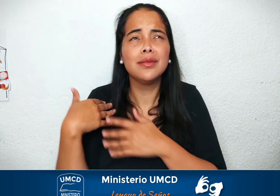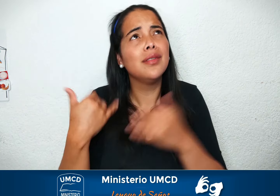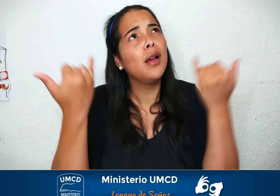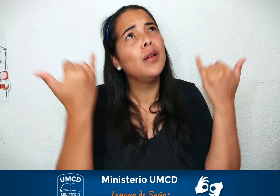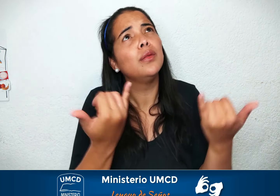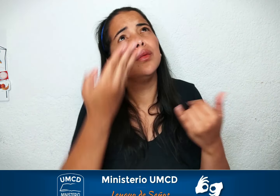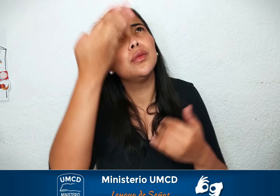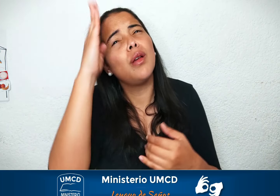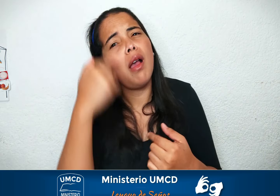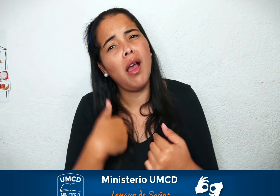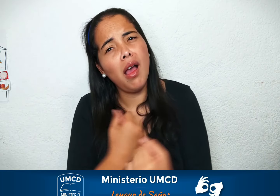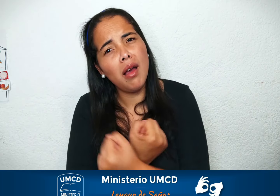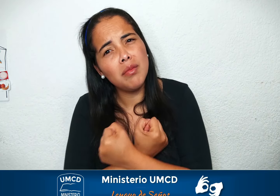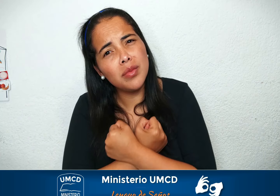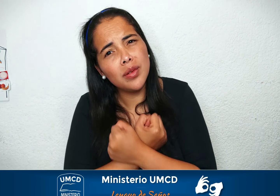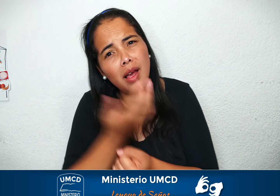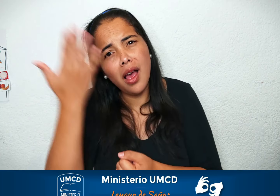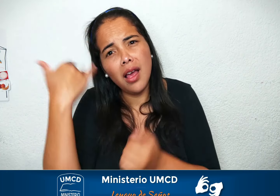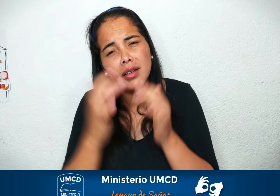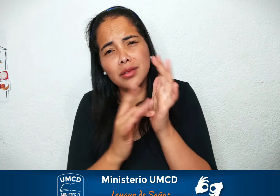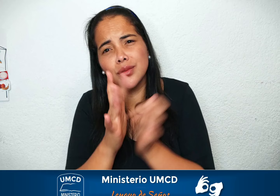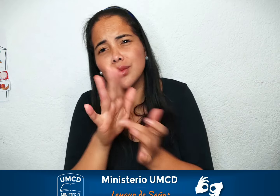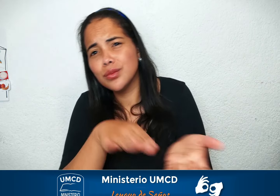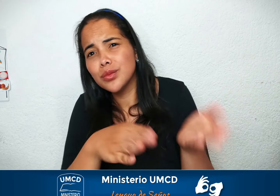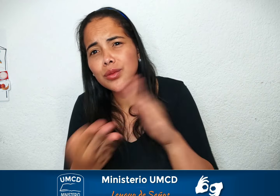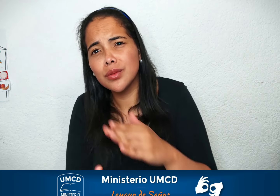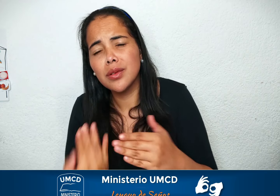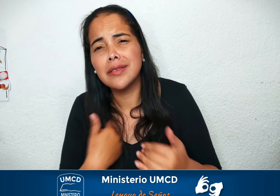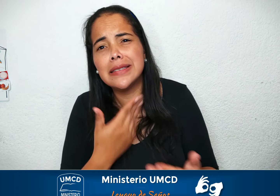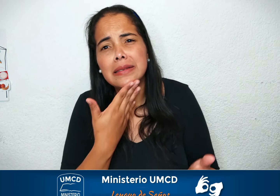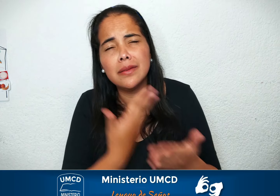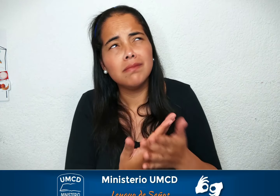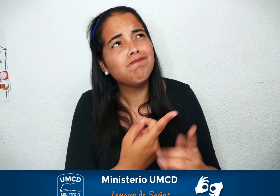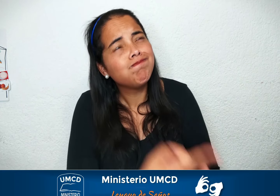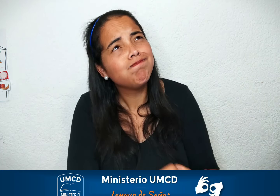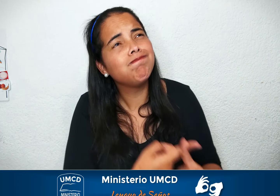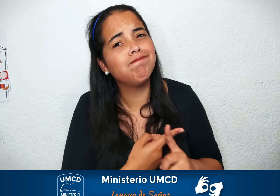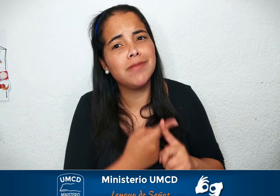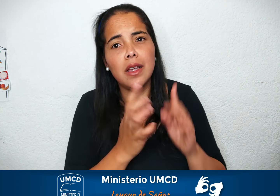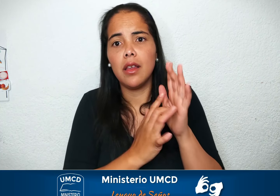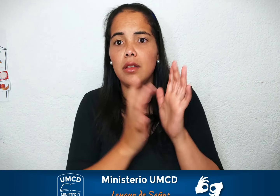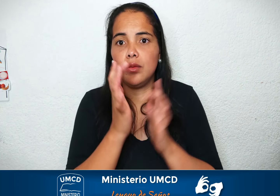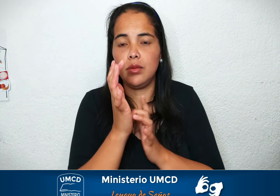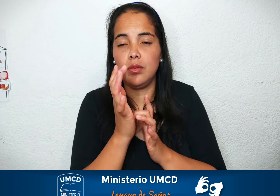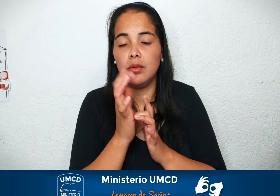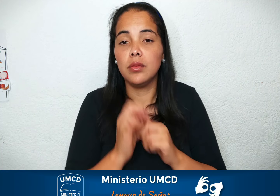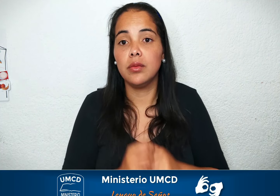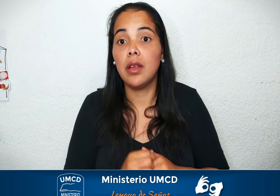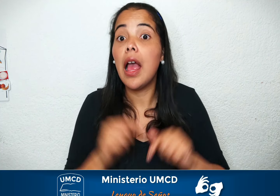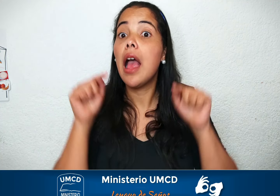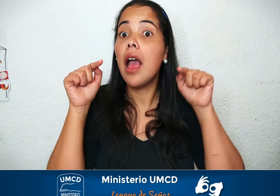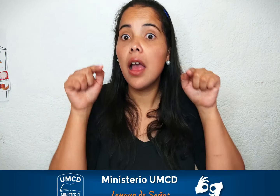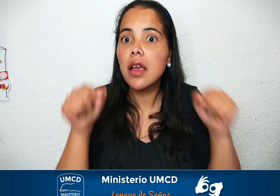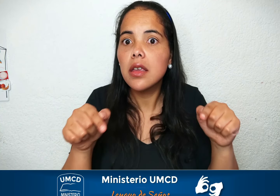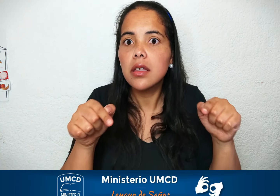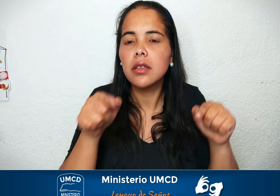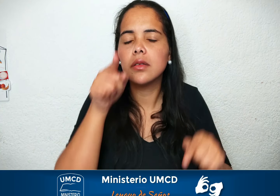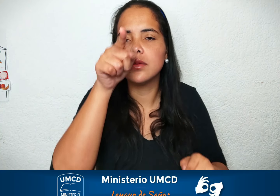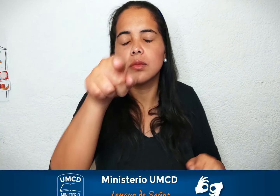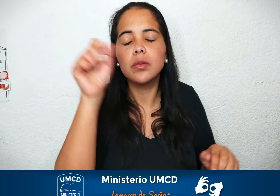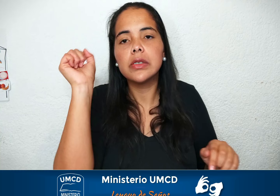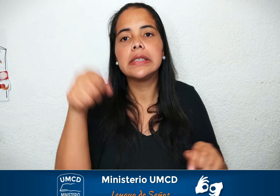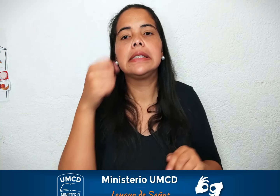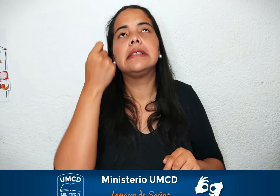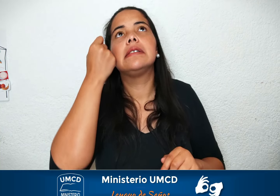el amor de Dios que nos ofrece la salvación por la obra del Señor Jesucristo. Y es ahí donde